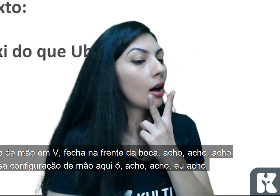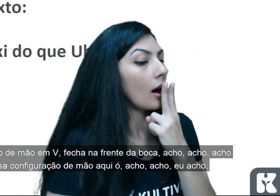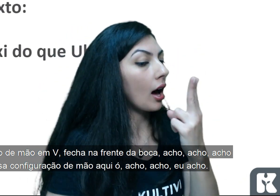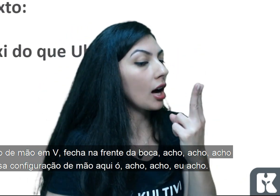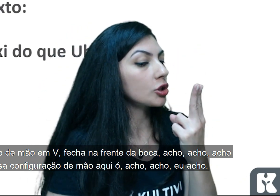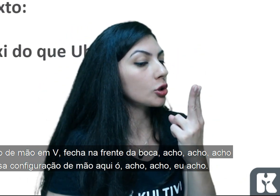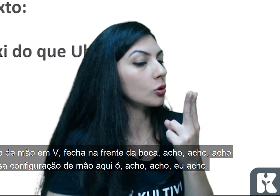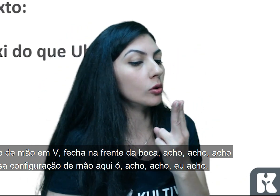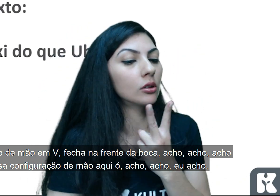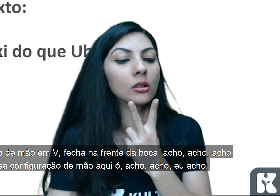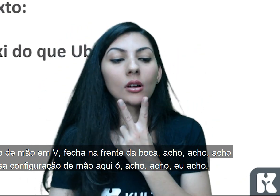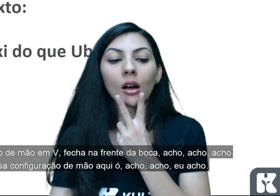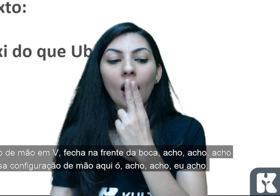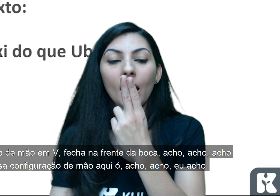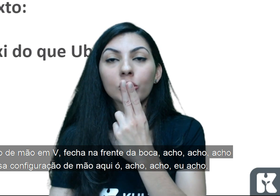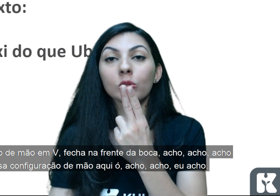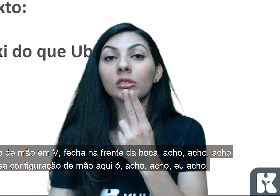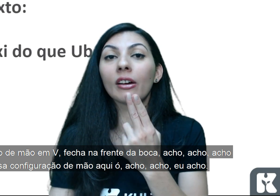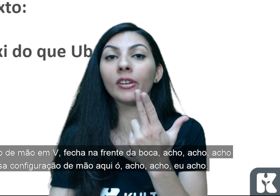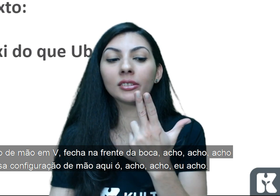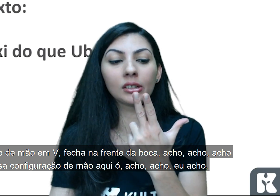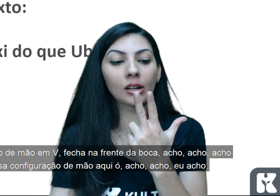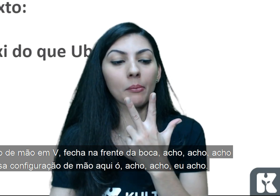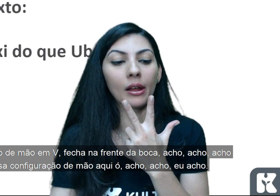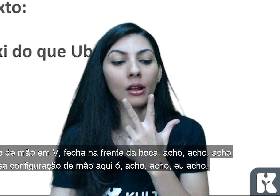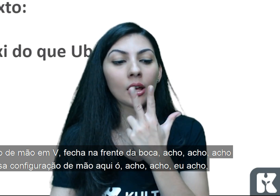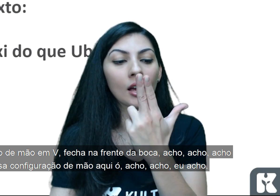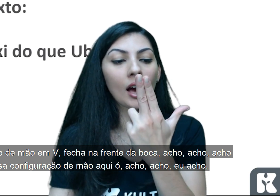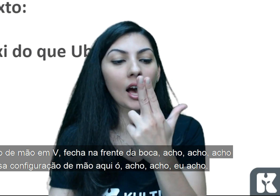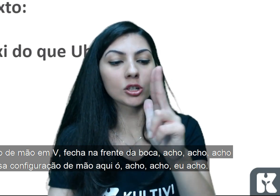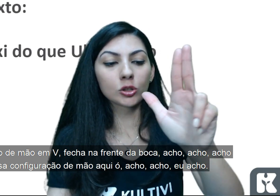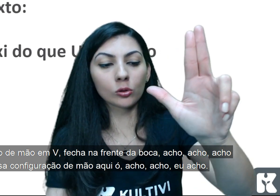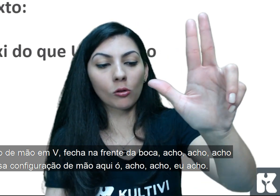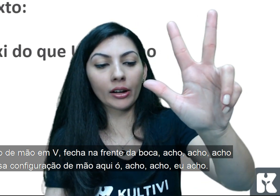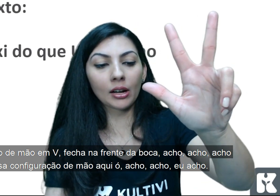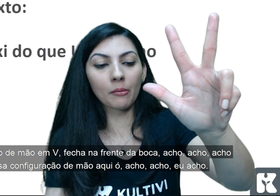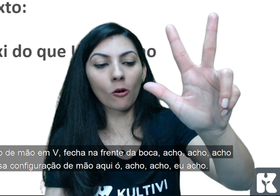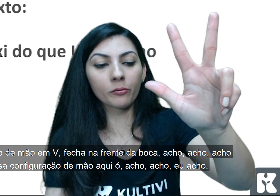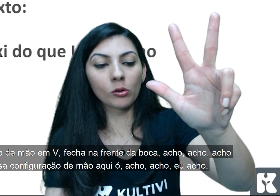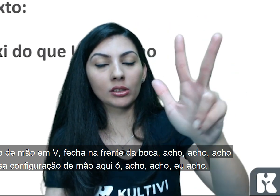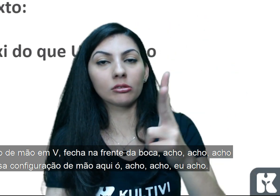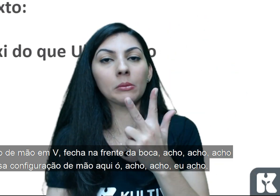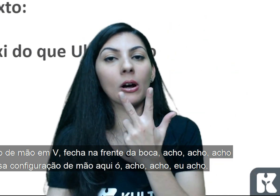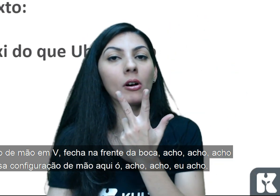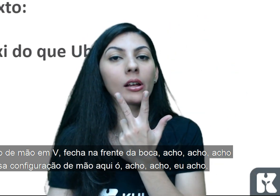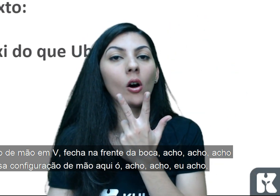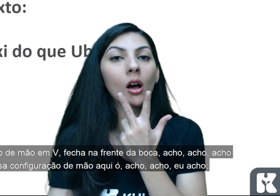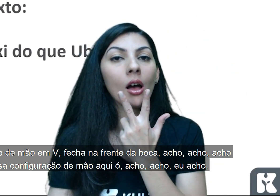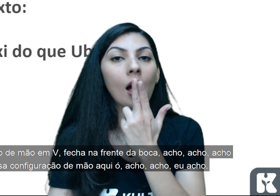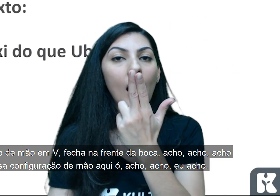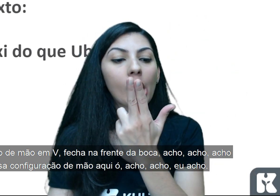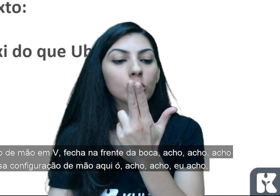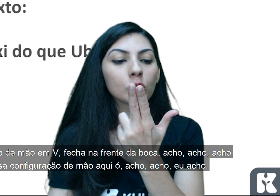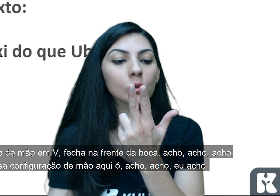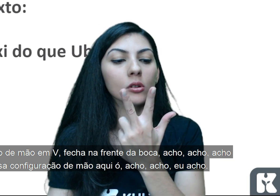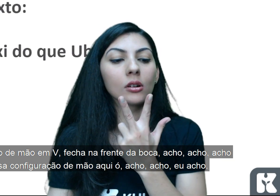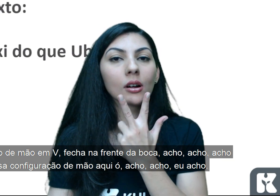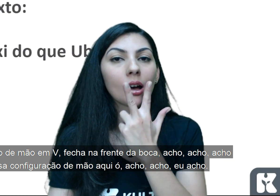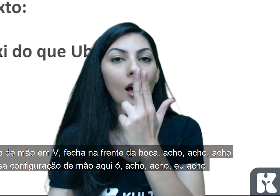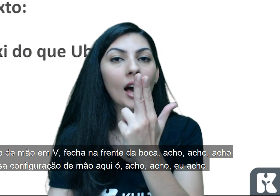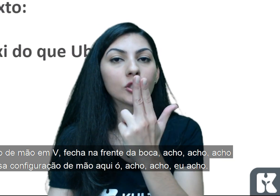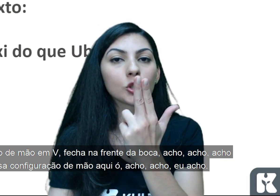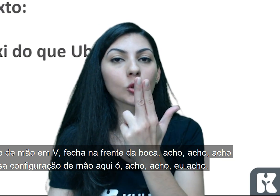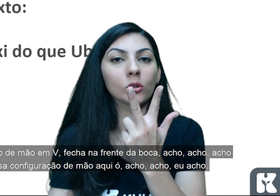Acho Acho Já vi assim também Acho Com essa configuração de mão aqui, ó Acho